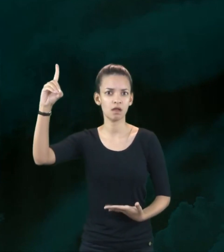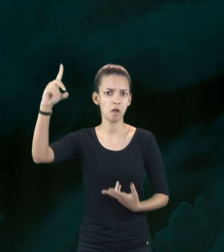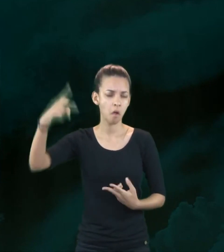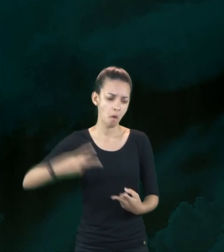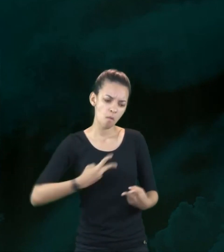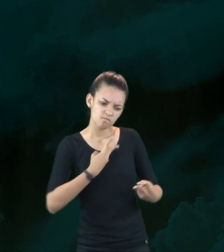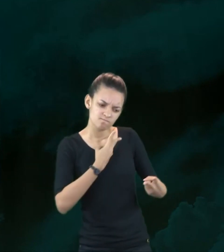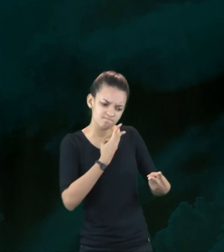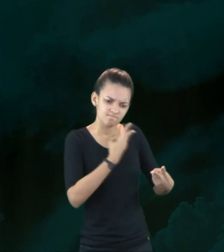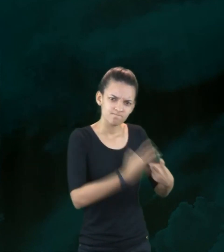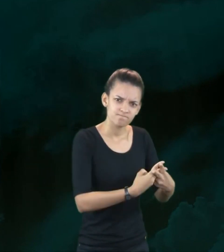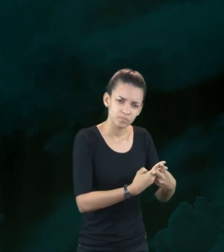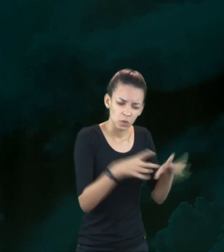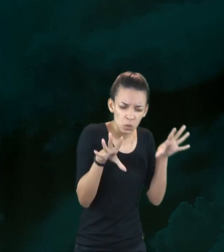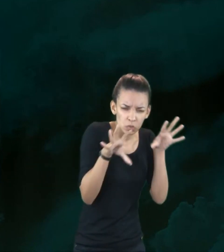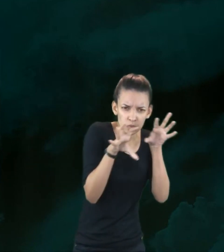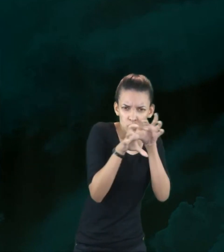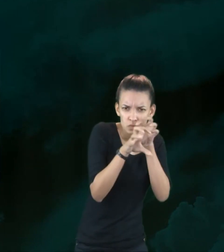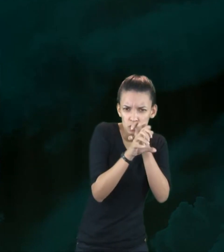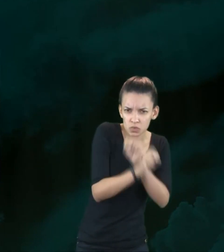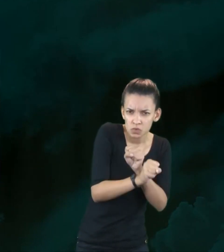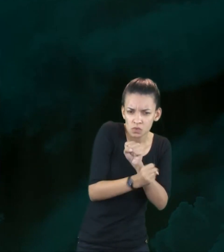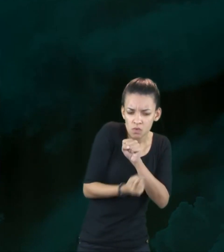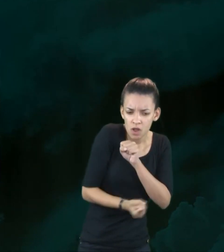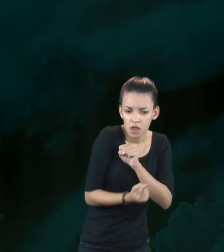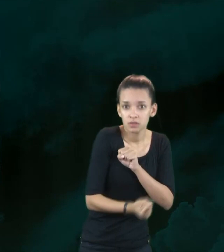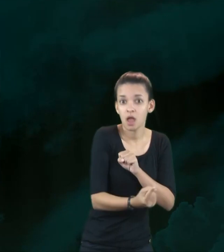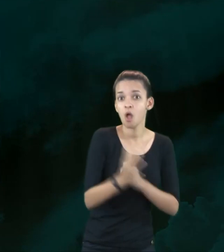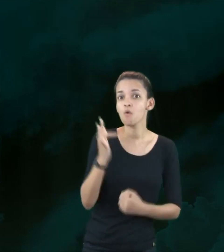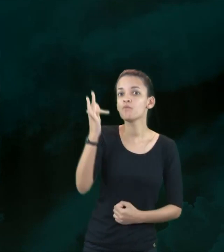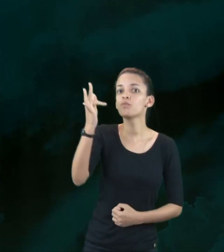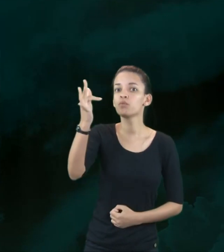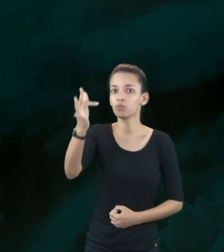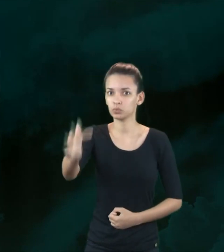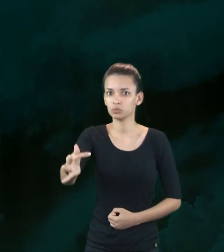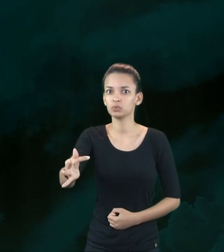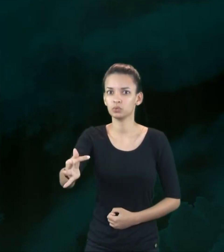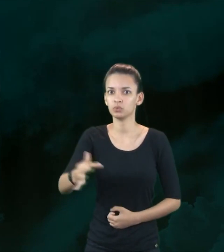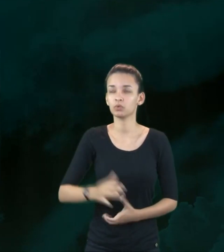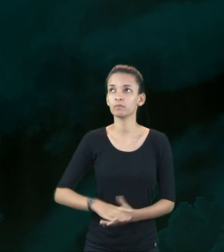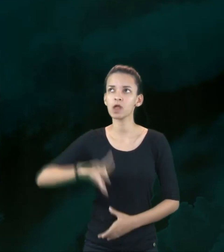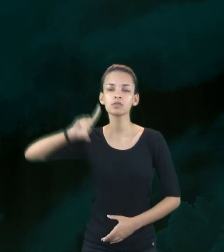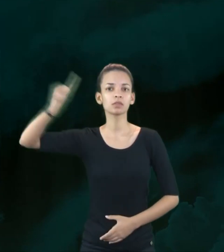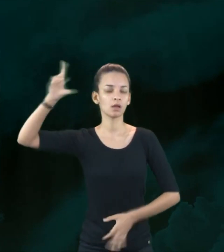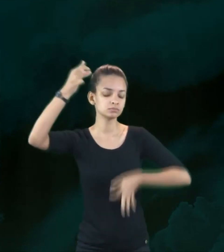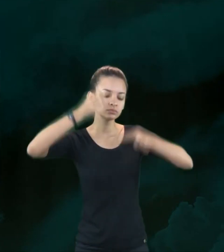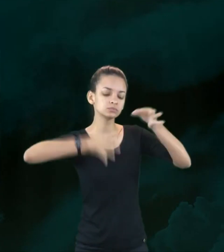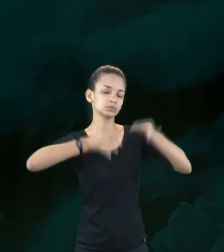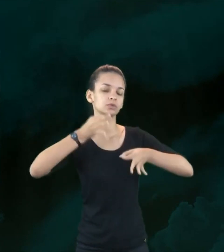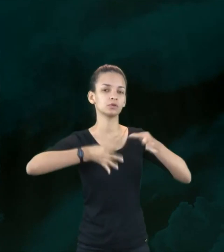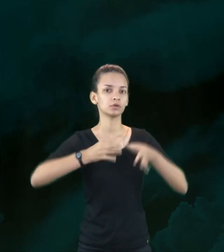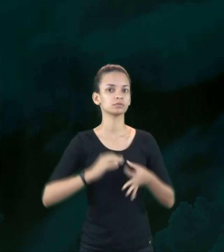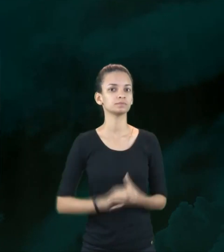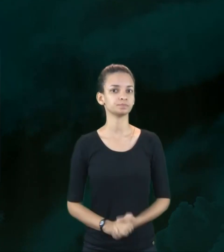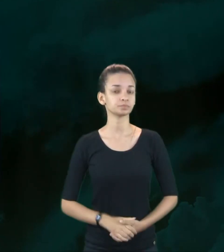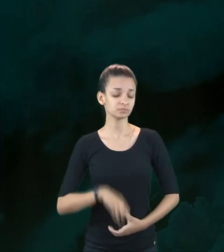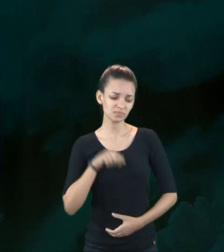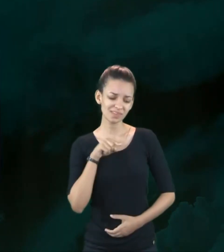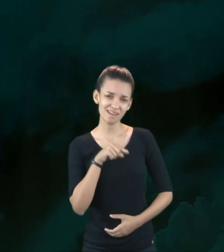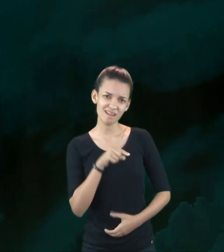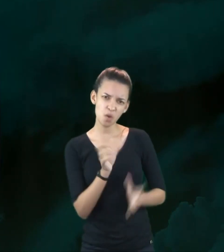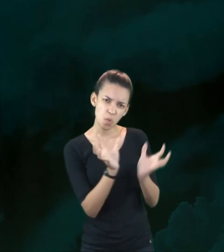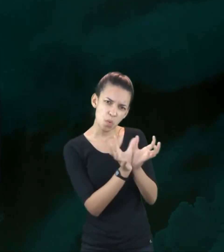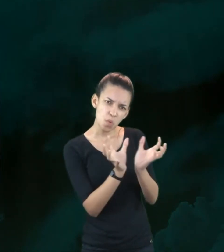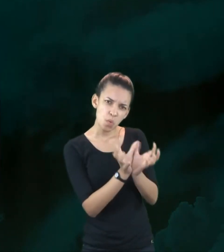em algemas eternas, para o juízo do grande dia. Esses anjos, esse grupo de